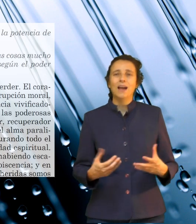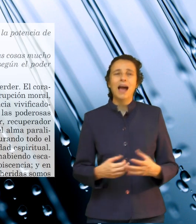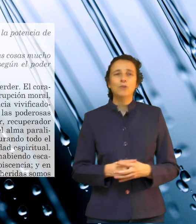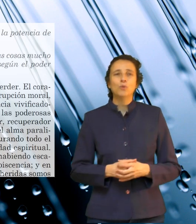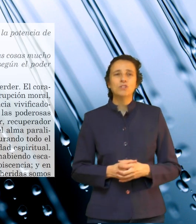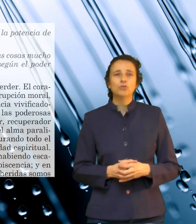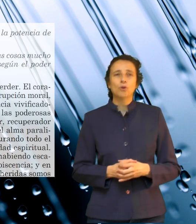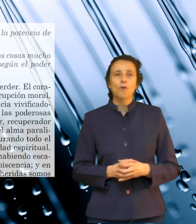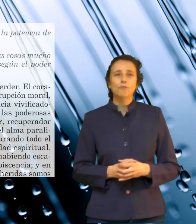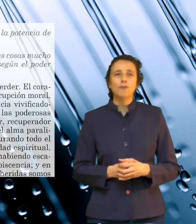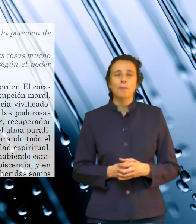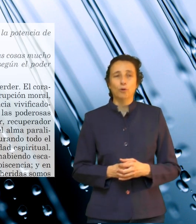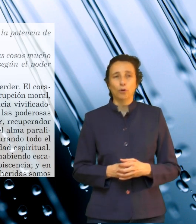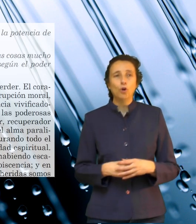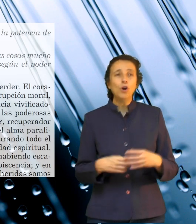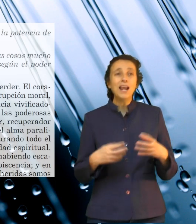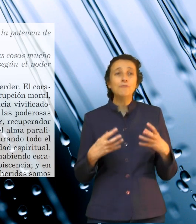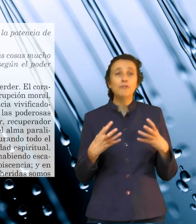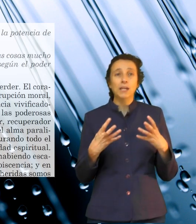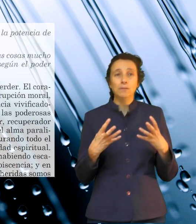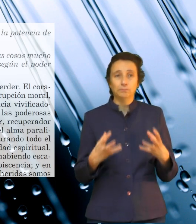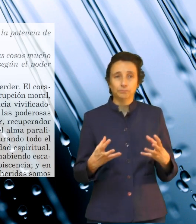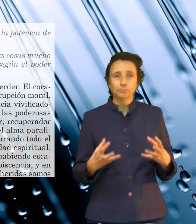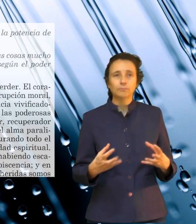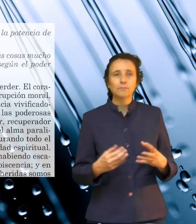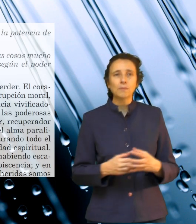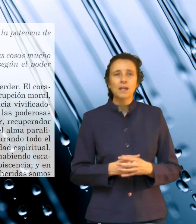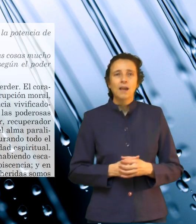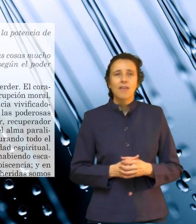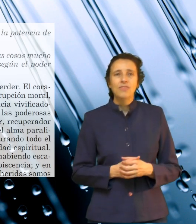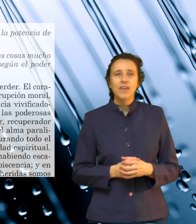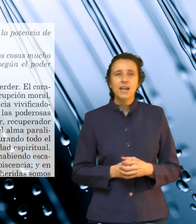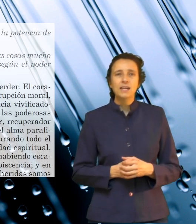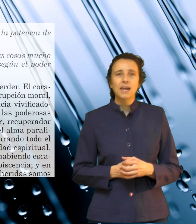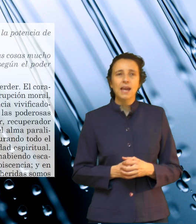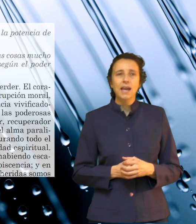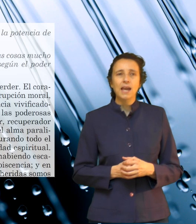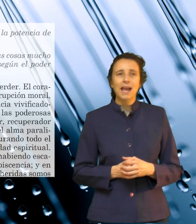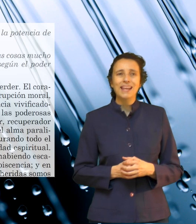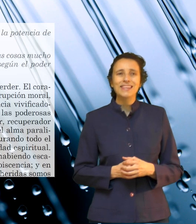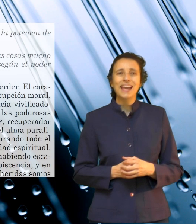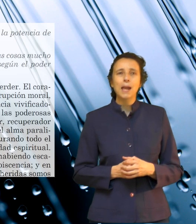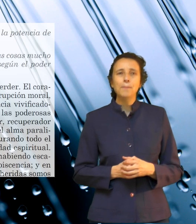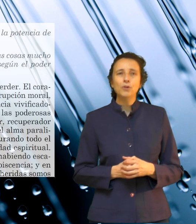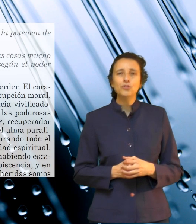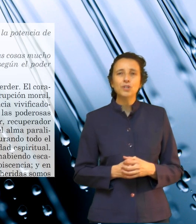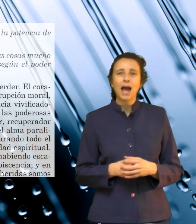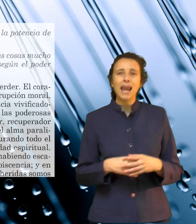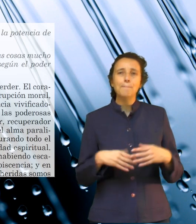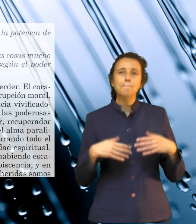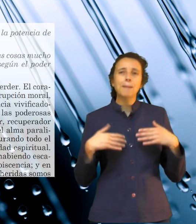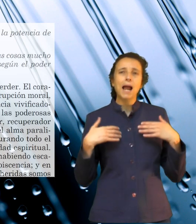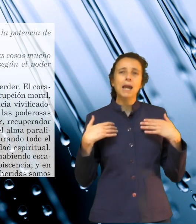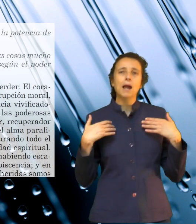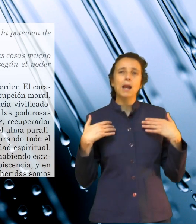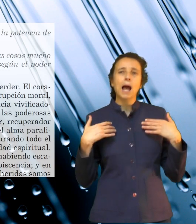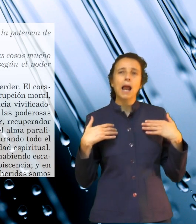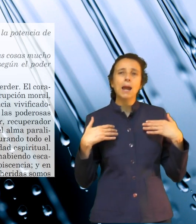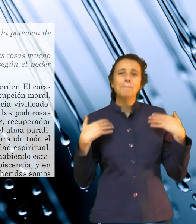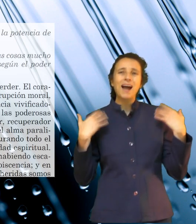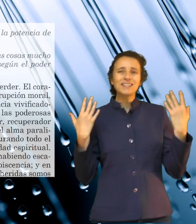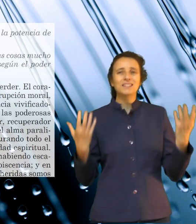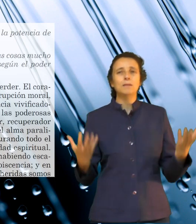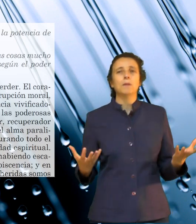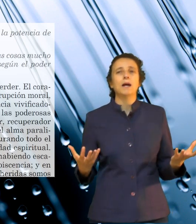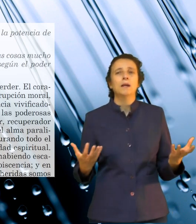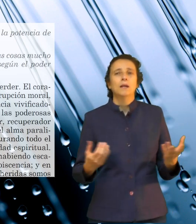está a nuestro favor, con el fin de que lleguemos